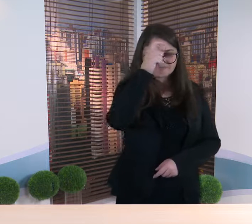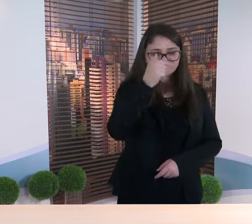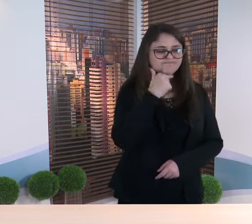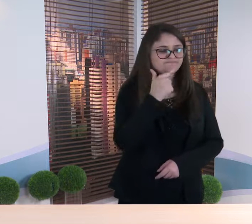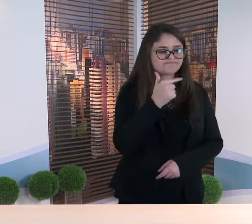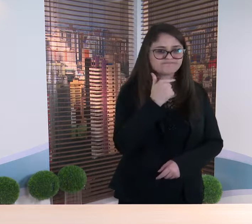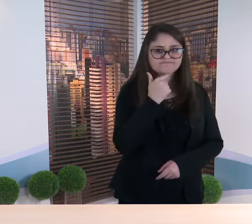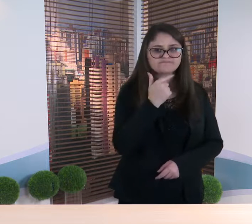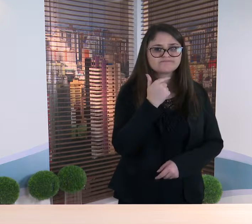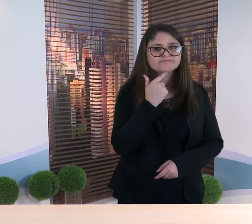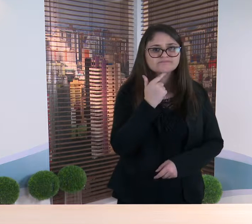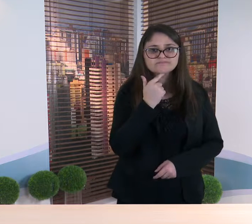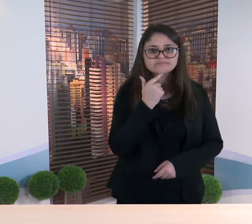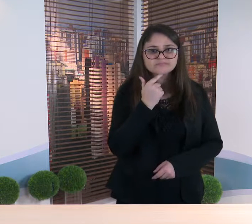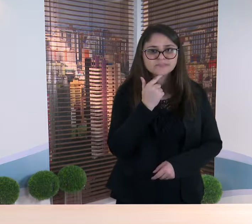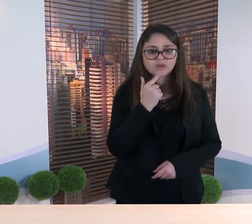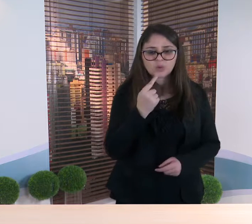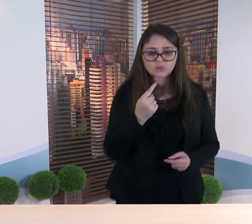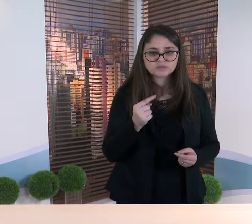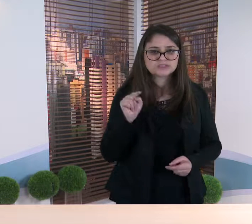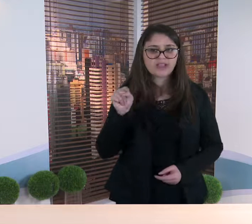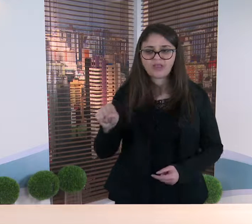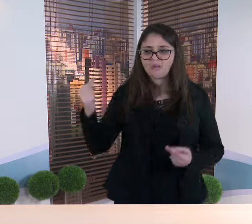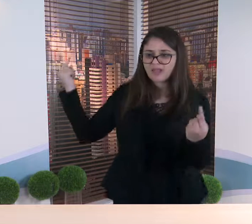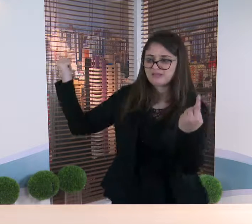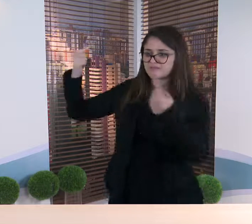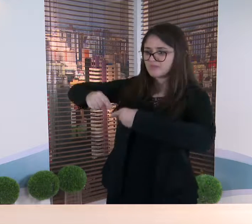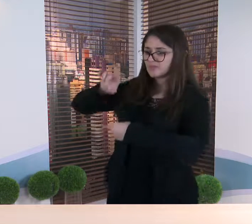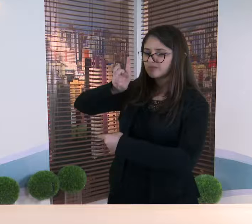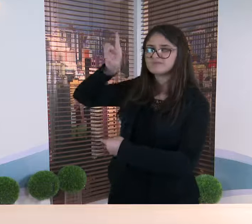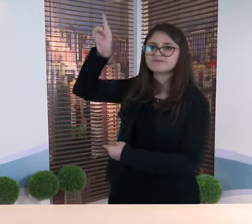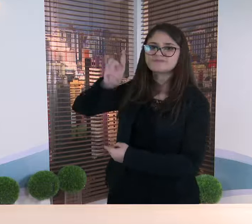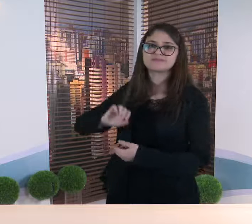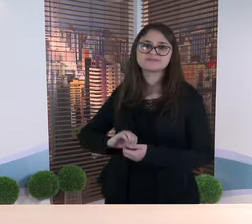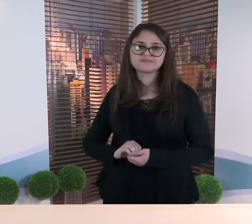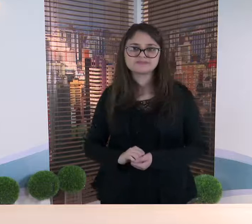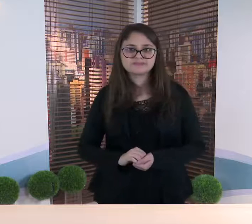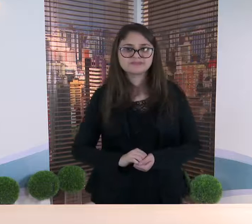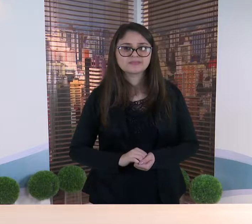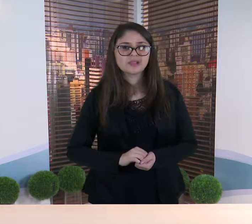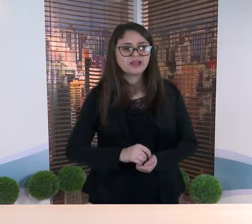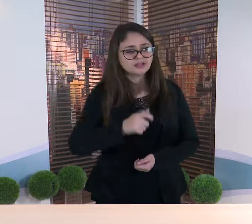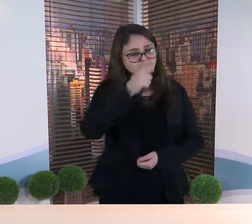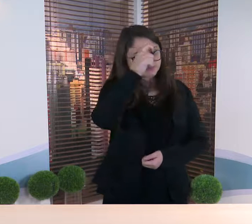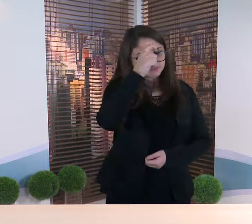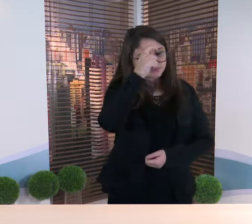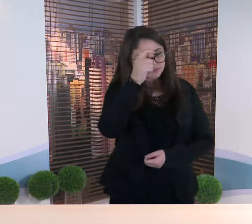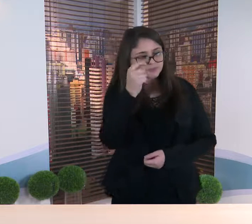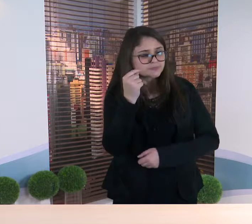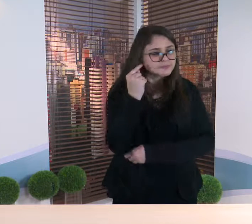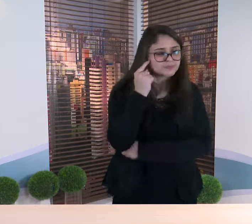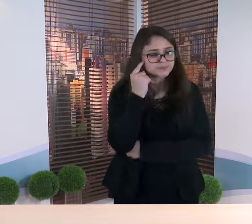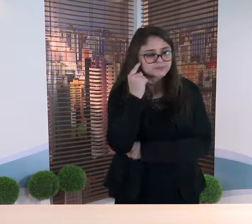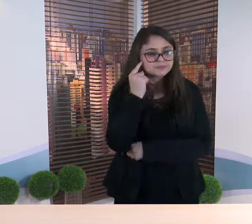não conseguiu instaurar uma discórdia entre Deus e Jó. A suspeita de Satanás não se